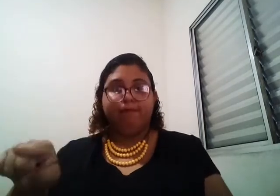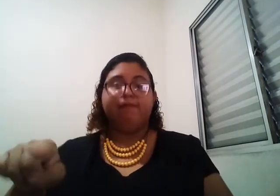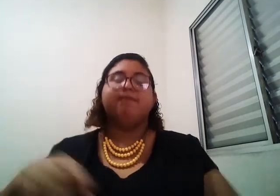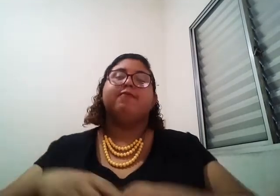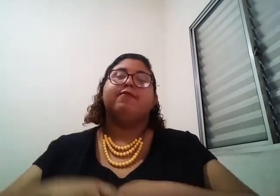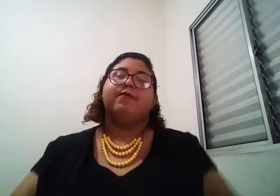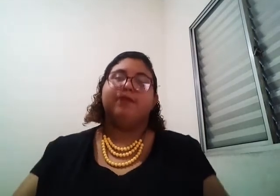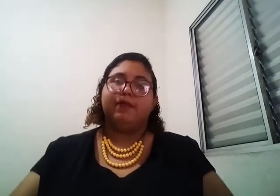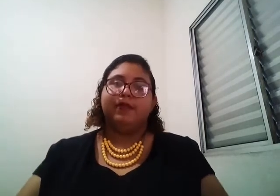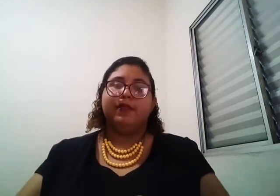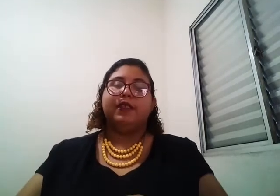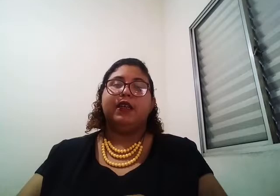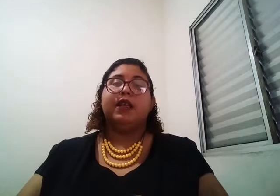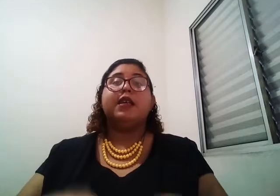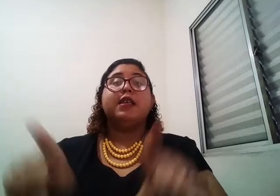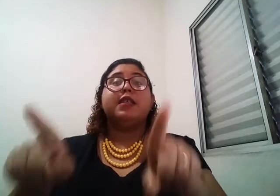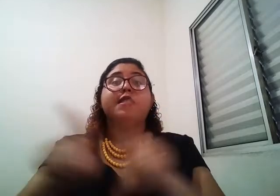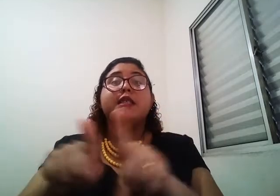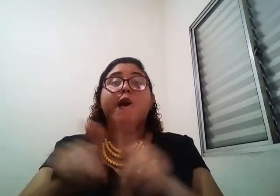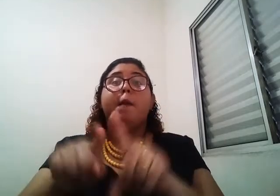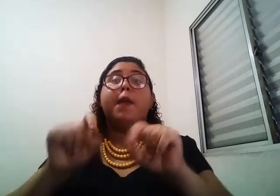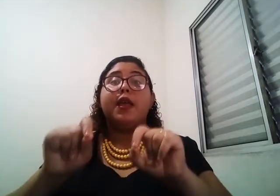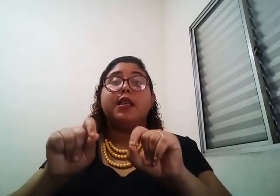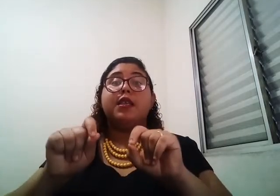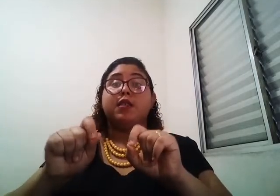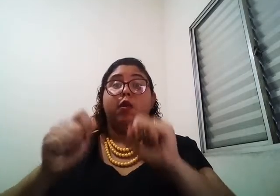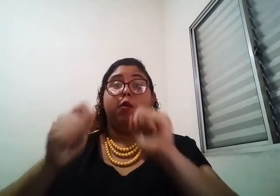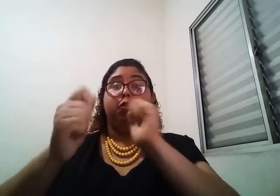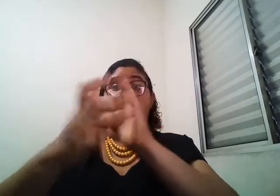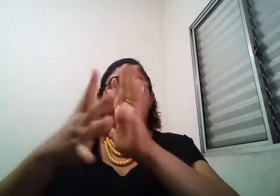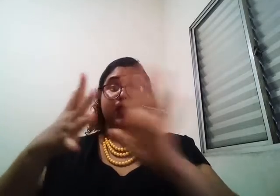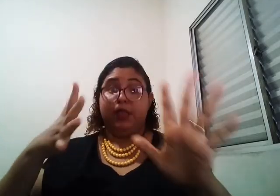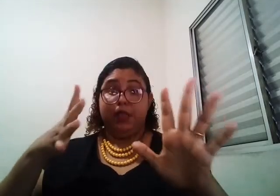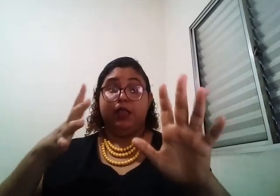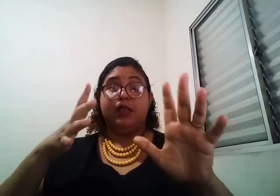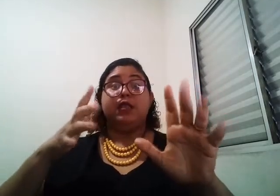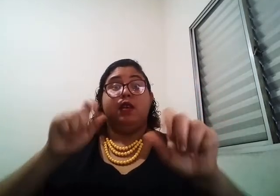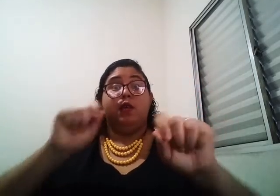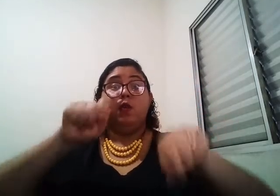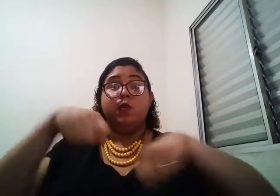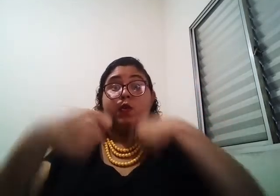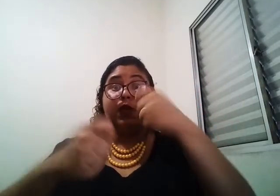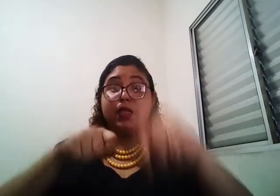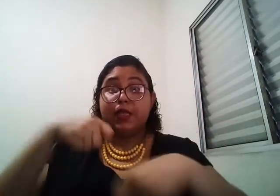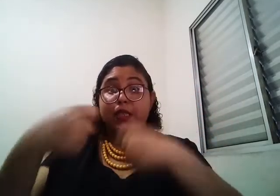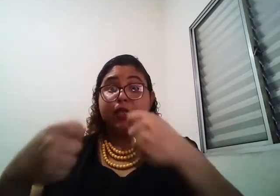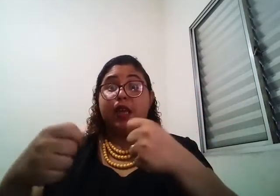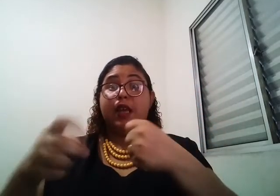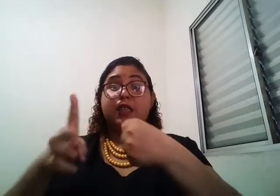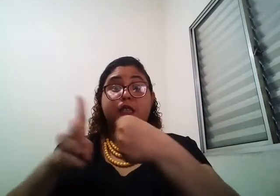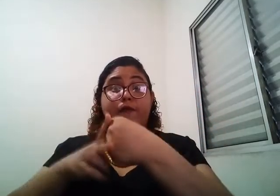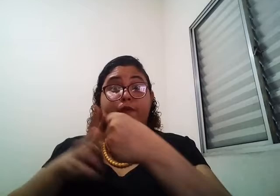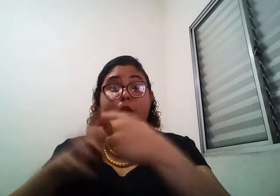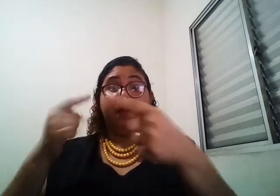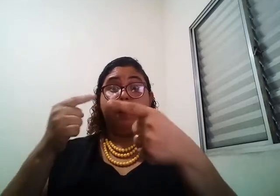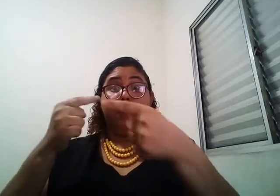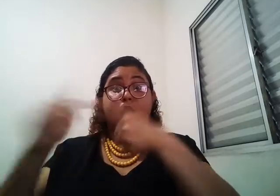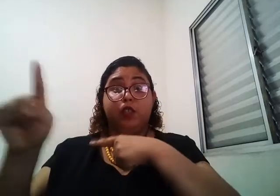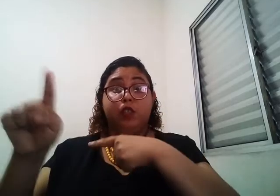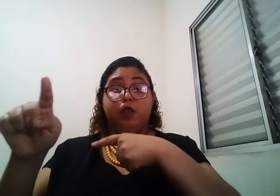No momento em que a sentença está sendo enunciada em Libras, os sinais eles são presos ao corpo. Isso também é uma